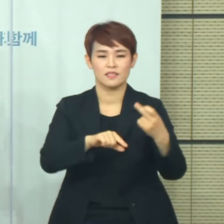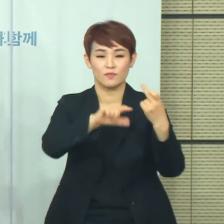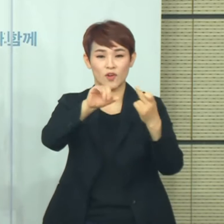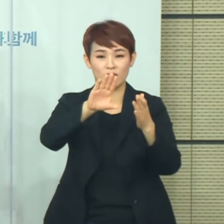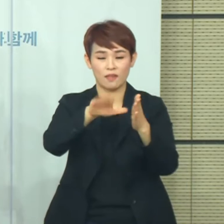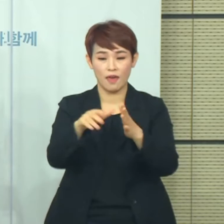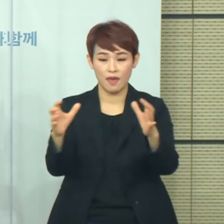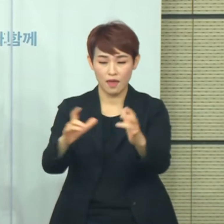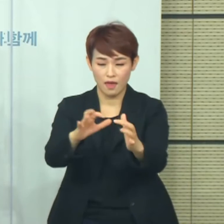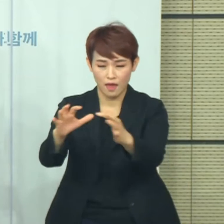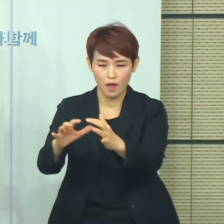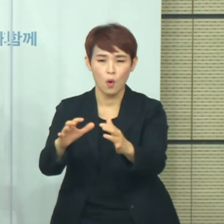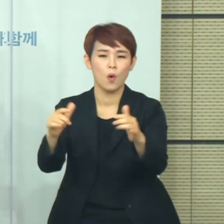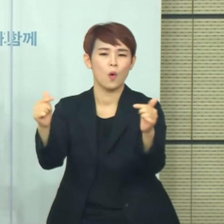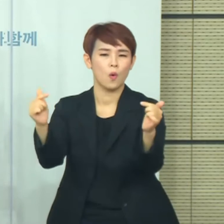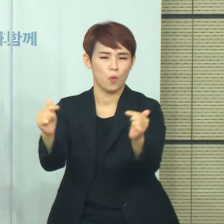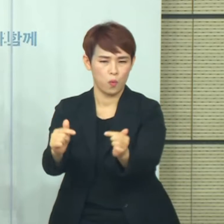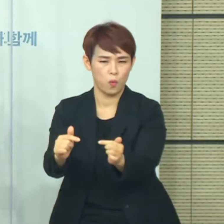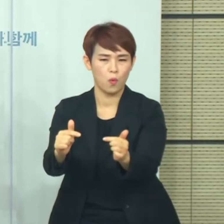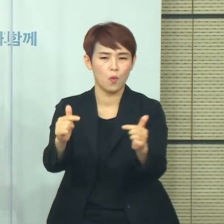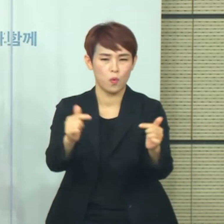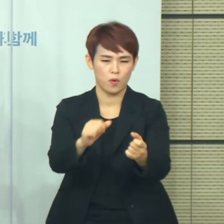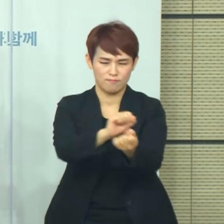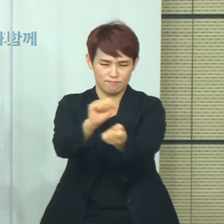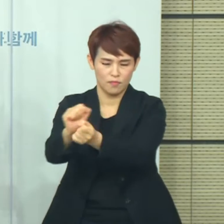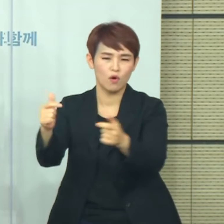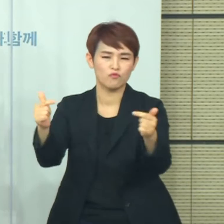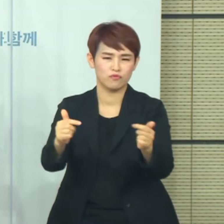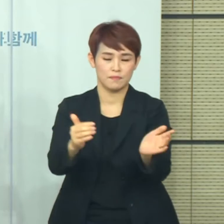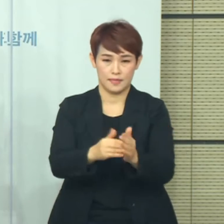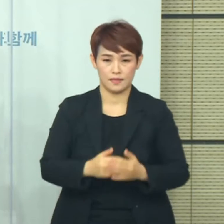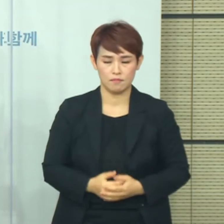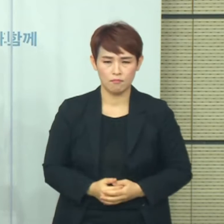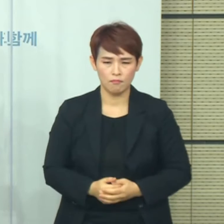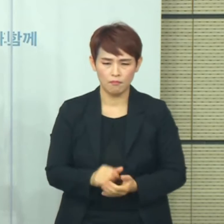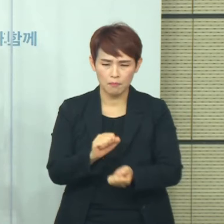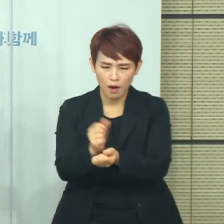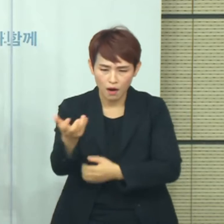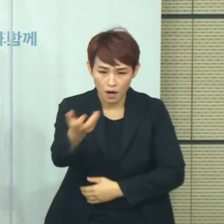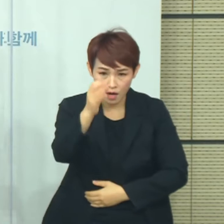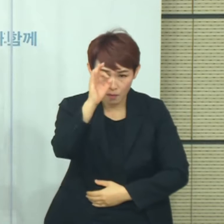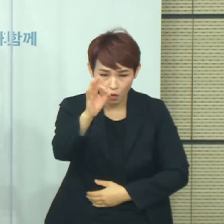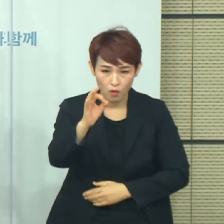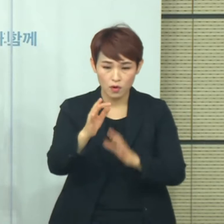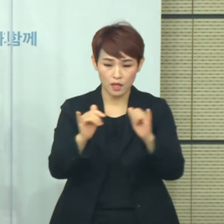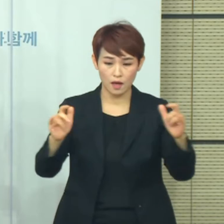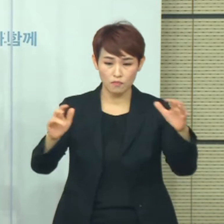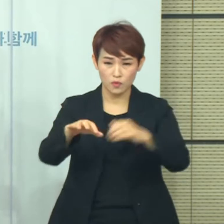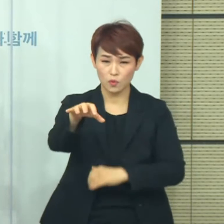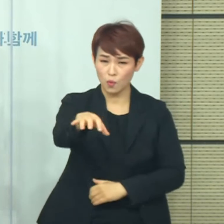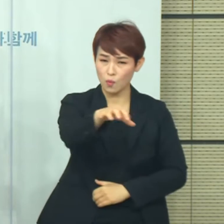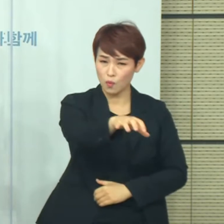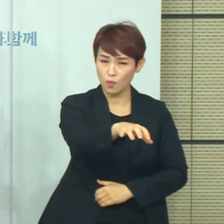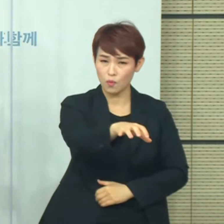집단 감염이 상당히 감소하였습니다. 감염 경로를 살펴보면 다중이용시설 등의